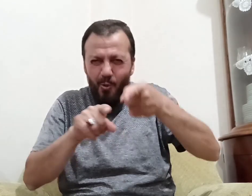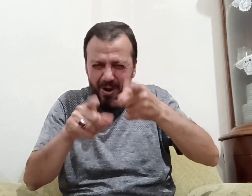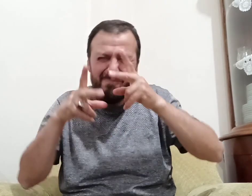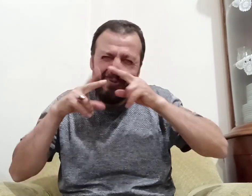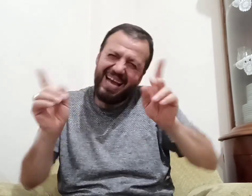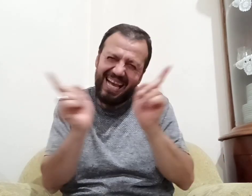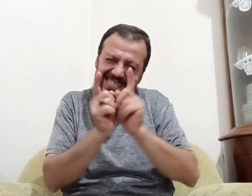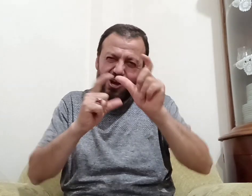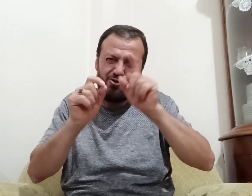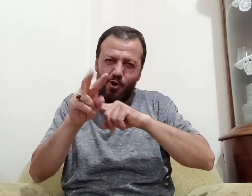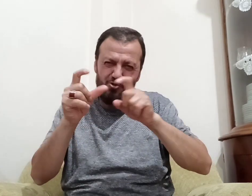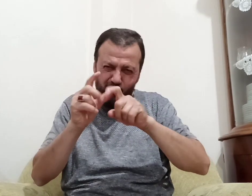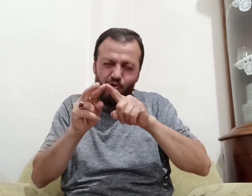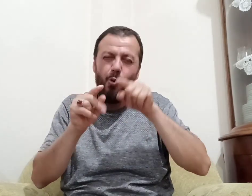Bir bankaya girmiş.